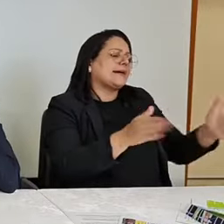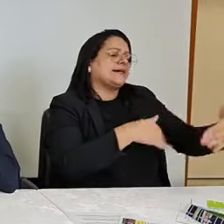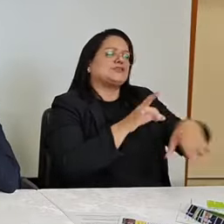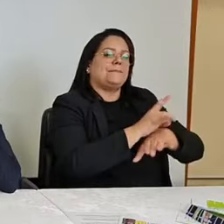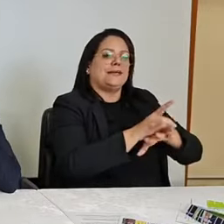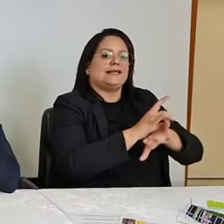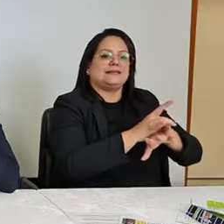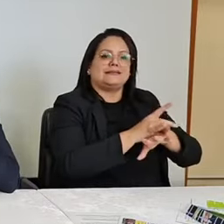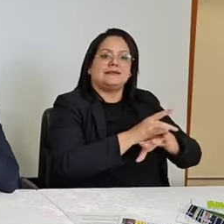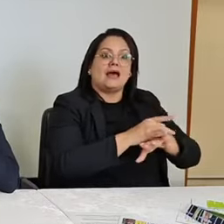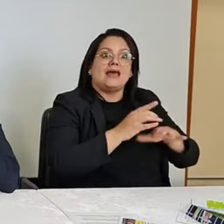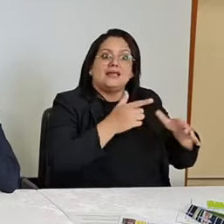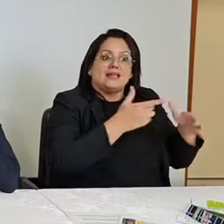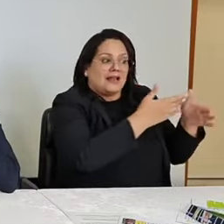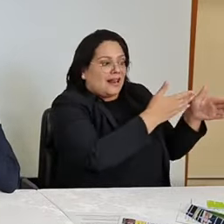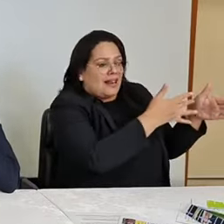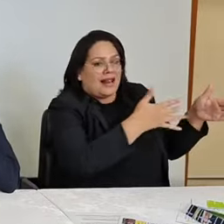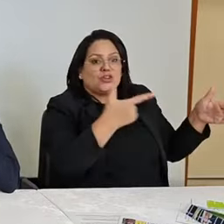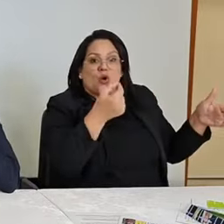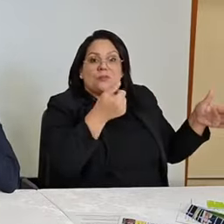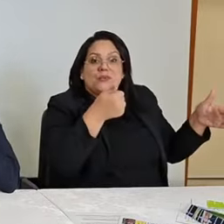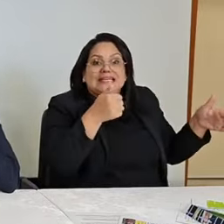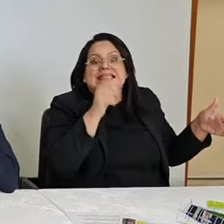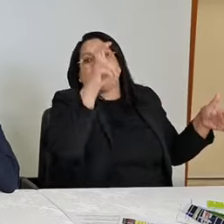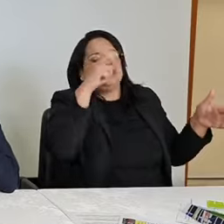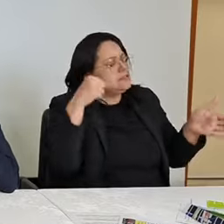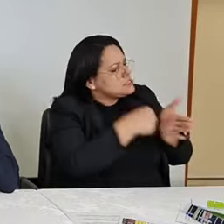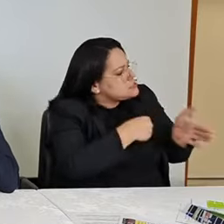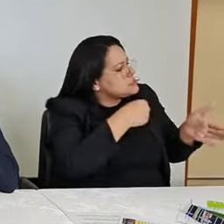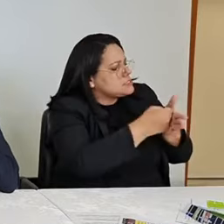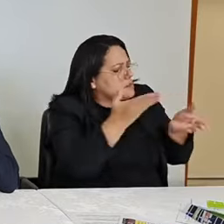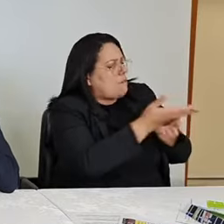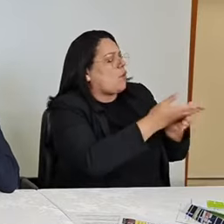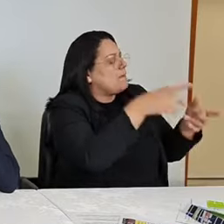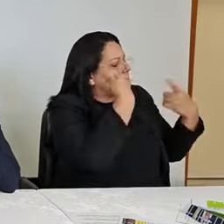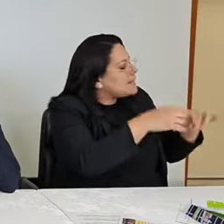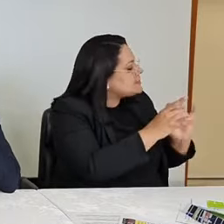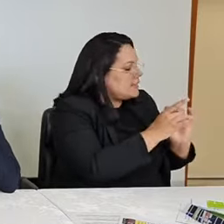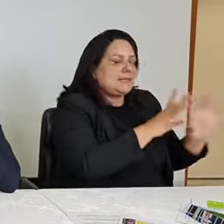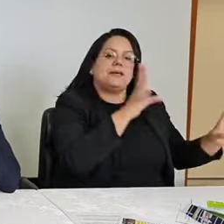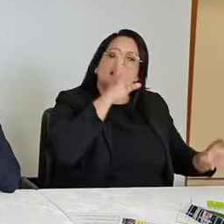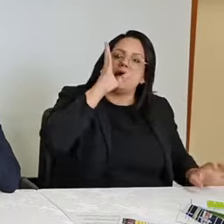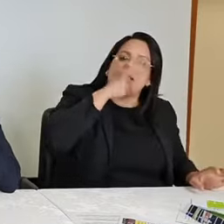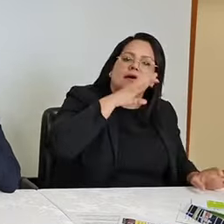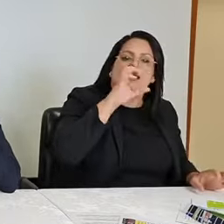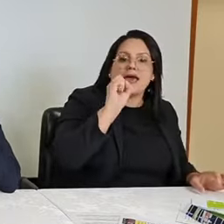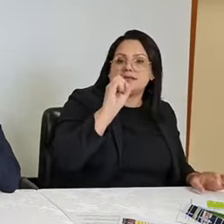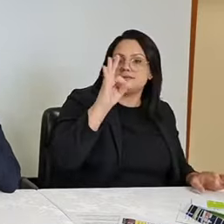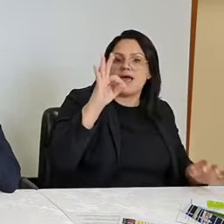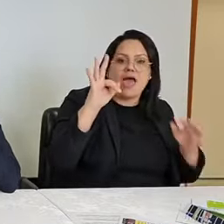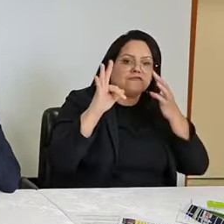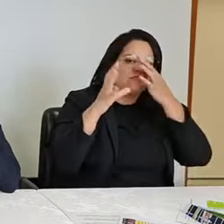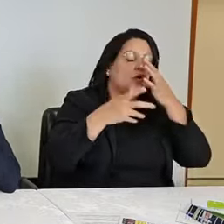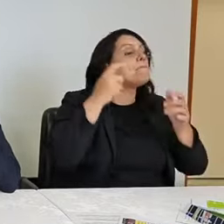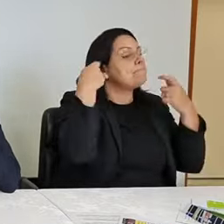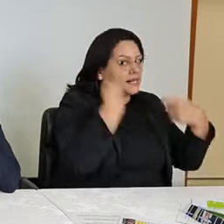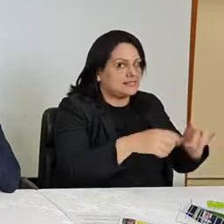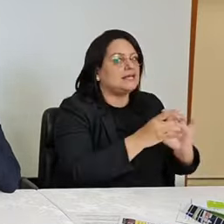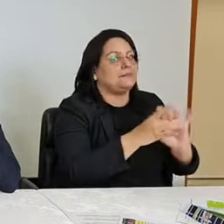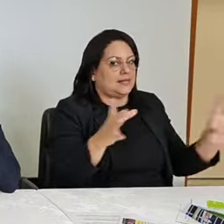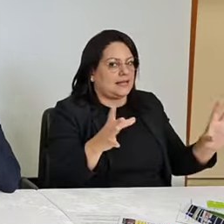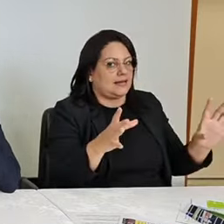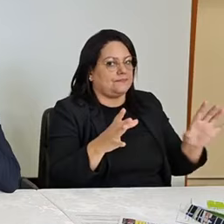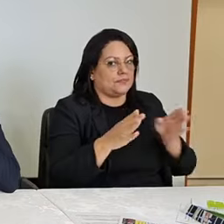começou aquela briga judicial, libera ou não libera, quando, por fim, o STF falou, tem que liberar e ponto. Está correto. E a partir